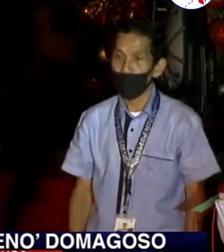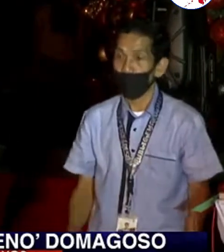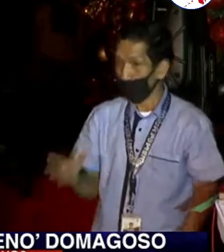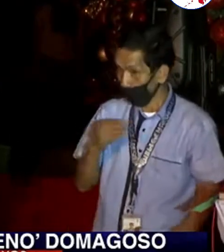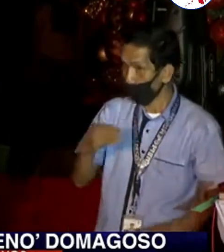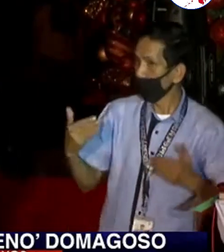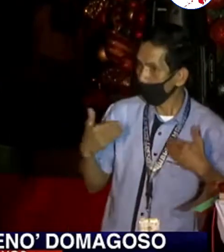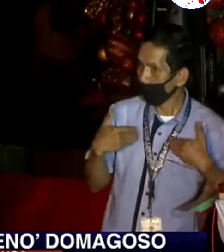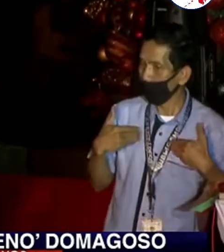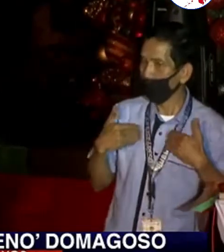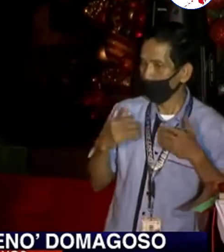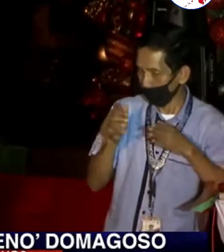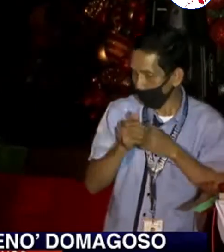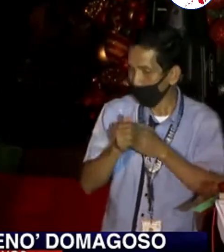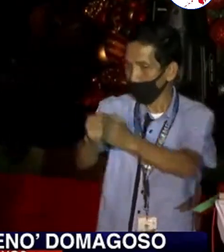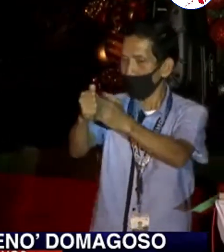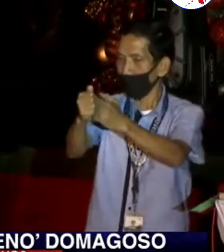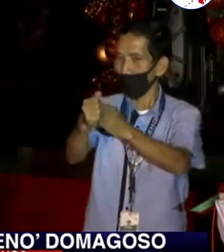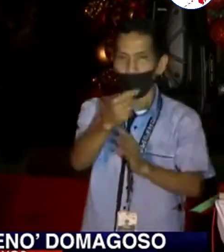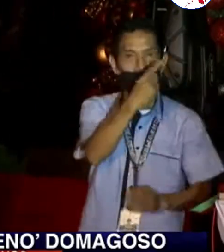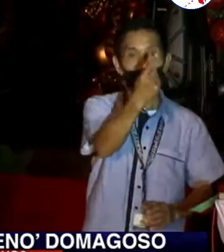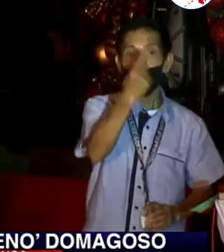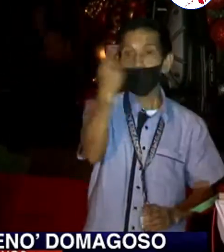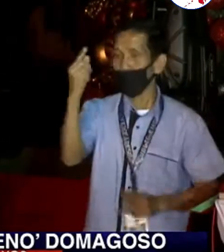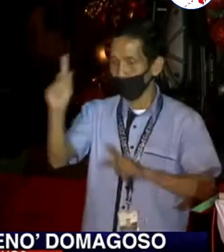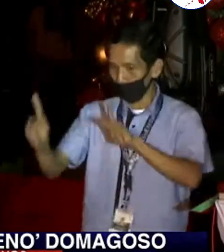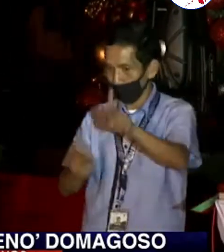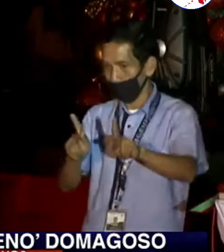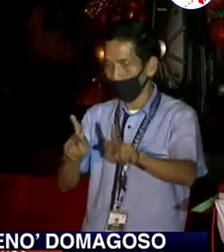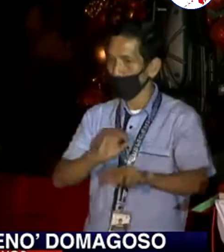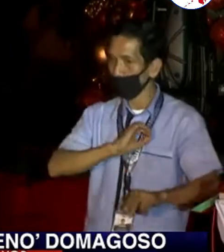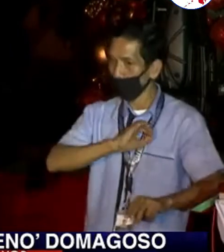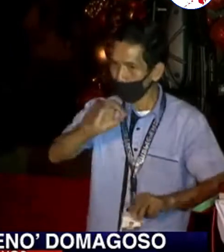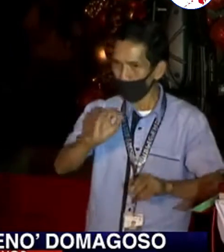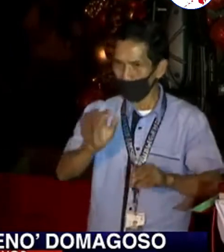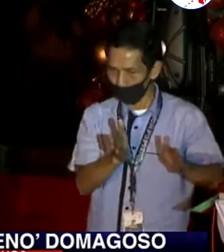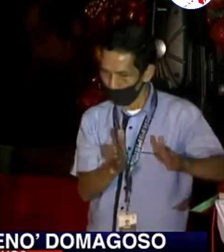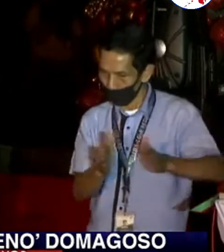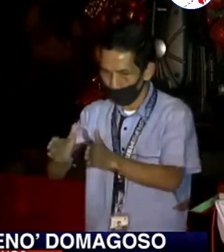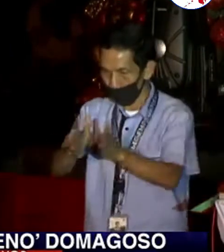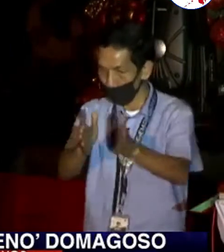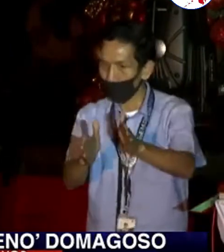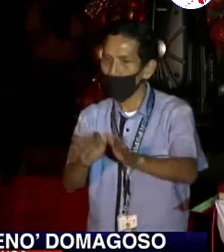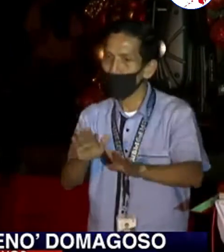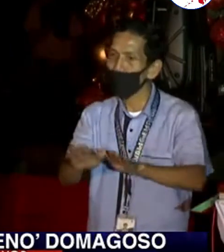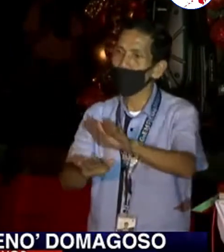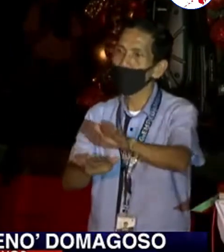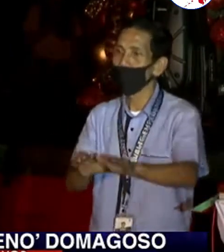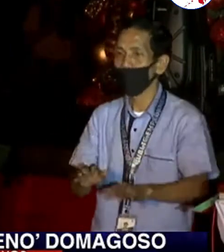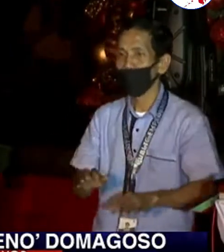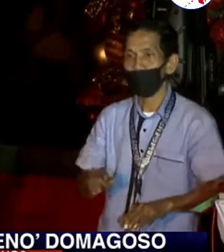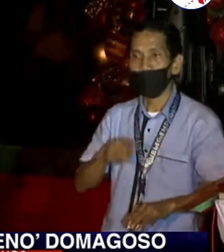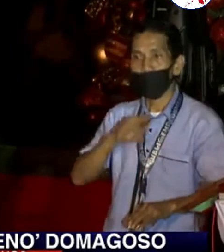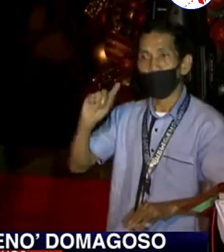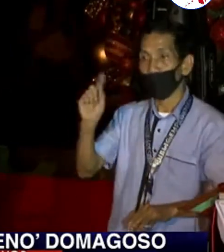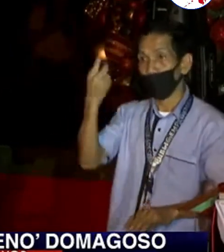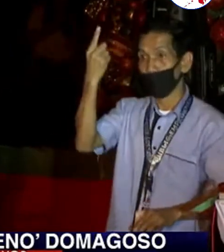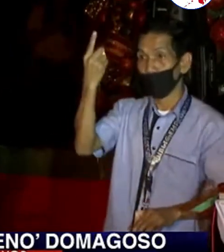At magiging gabay ng bawat tao sa kanyang tatahakin. Hindi lang